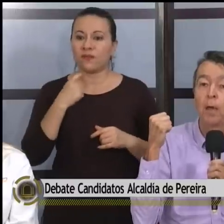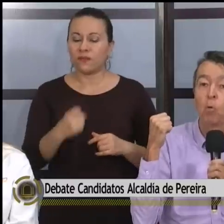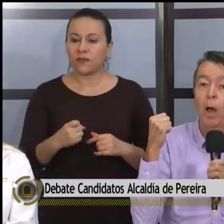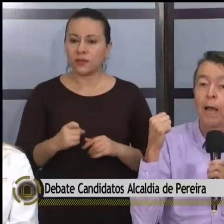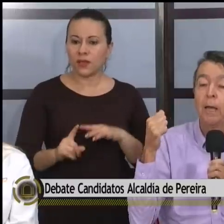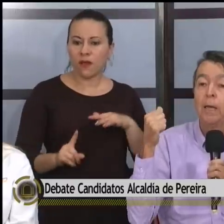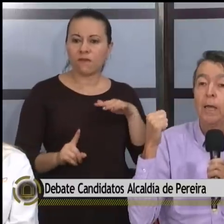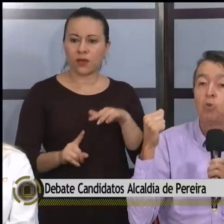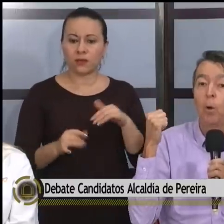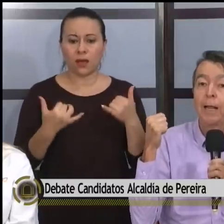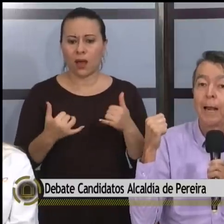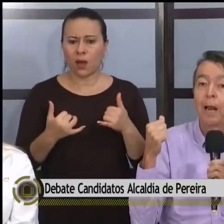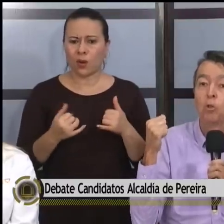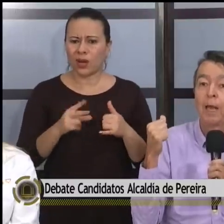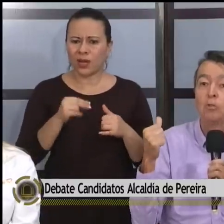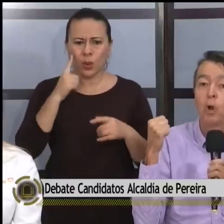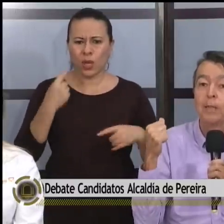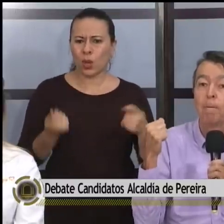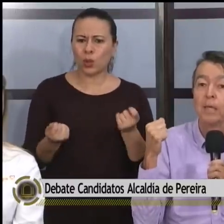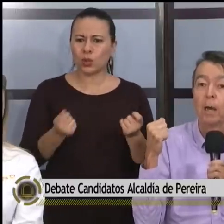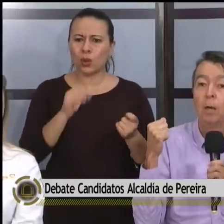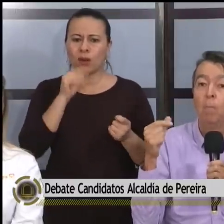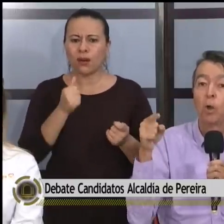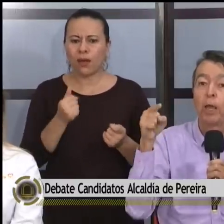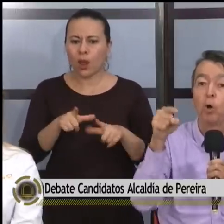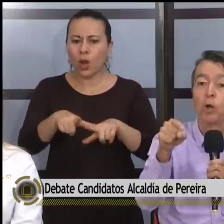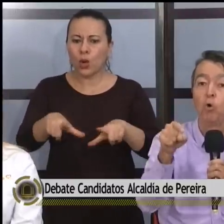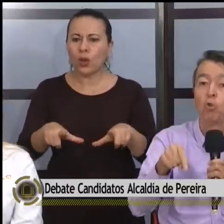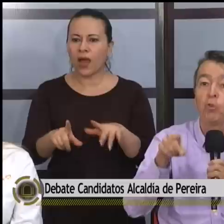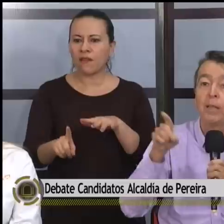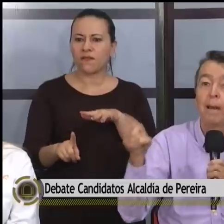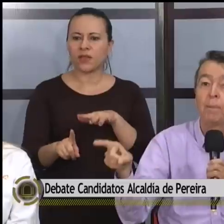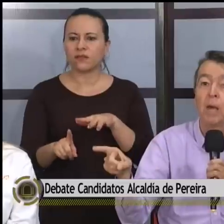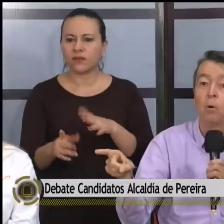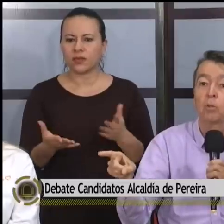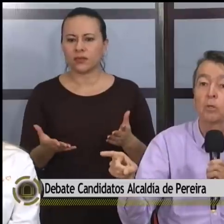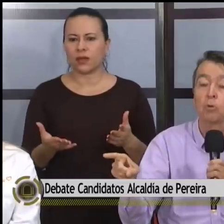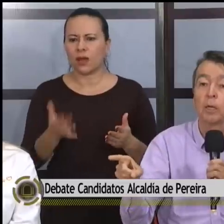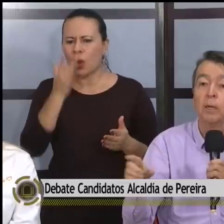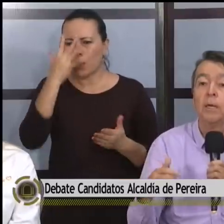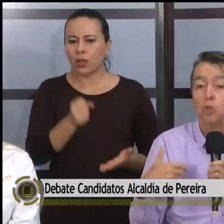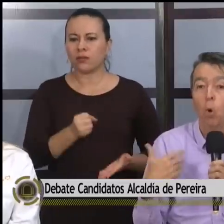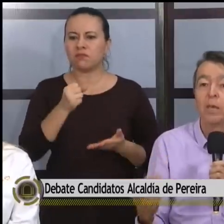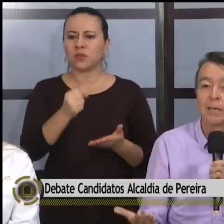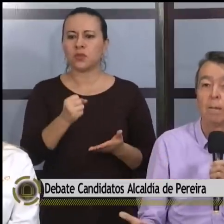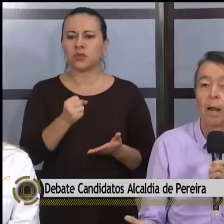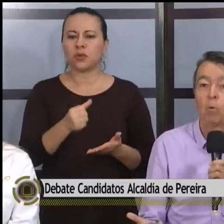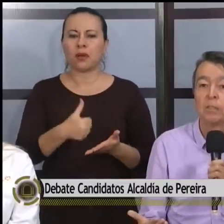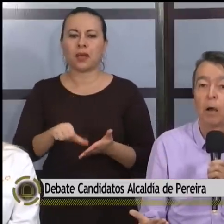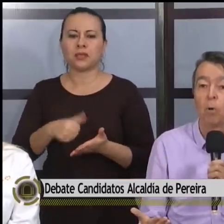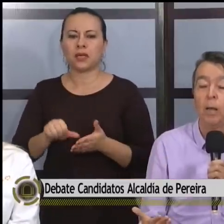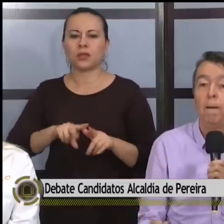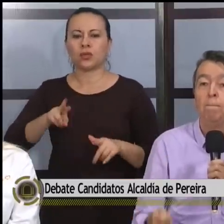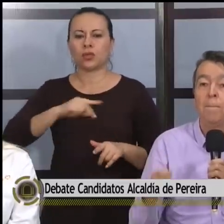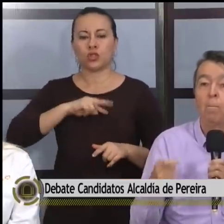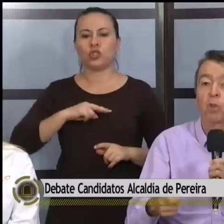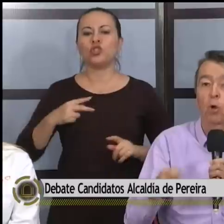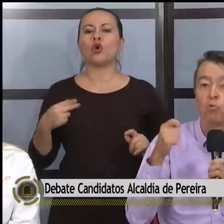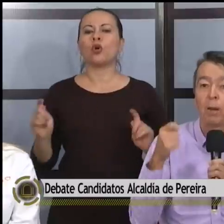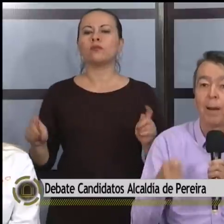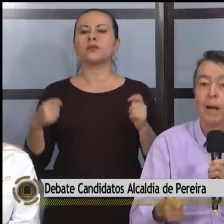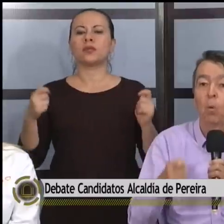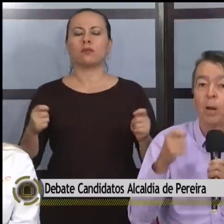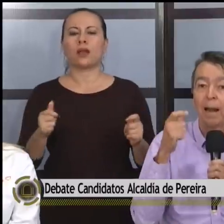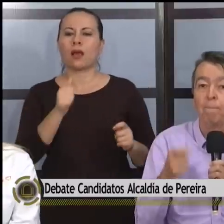intervención adecuada sobre el canal donde hay zonas de falla, porque los recursos se han dilapidado en otras cosas. Yo voy a salvar Aguas y Aguas. Vamos